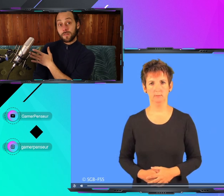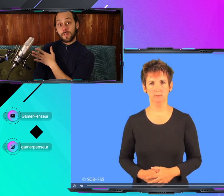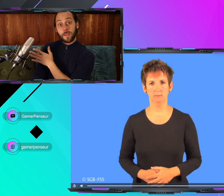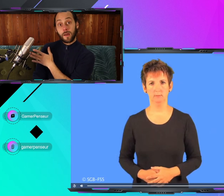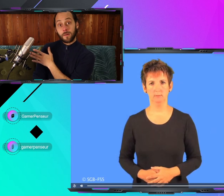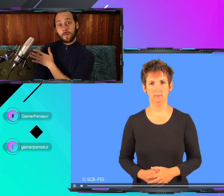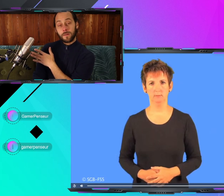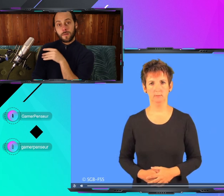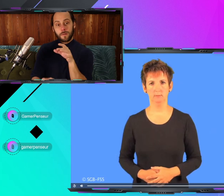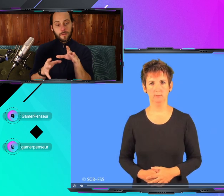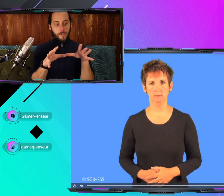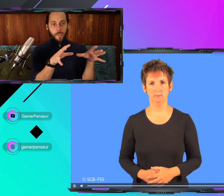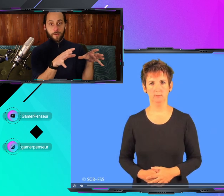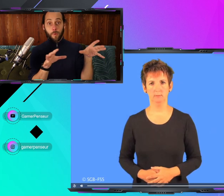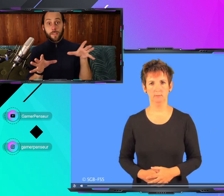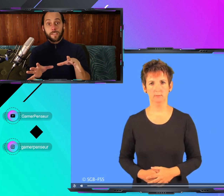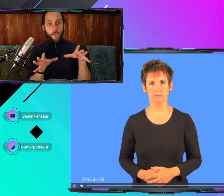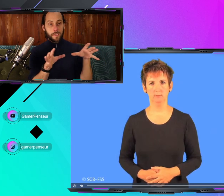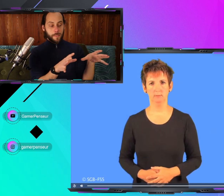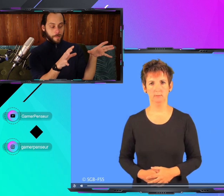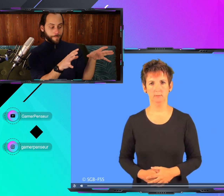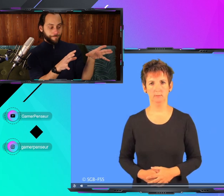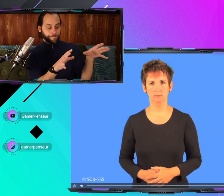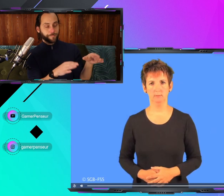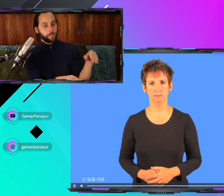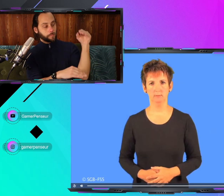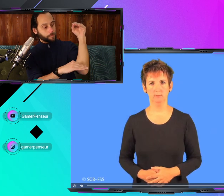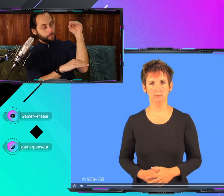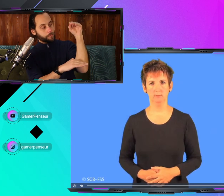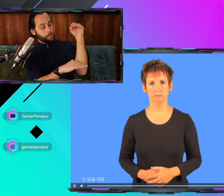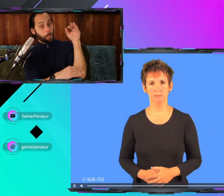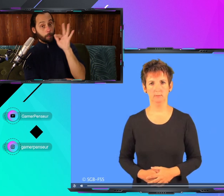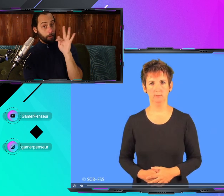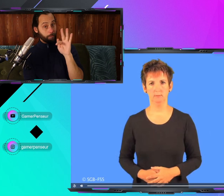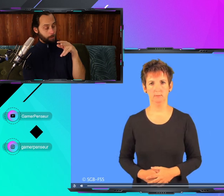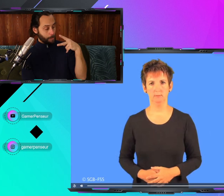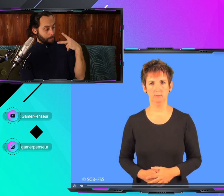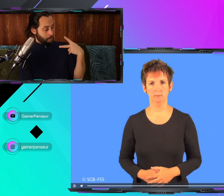d'une personne qui est là. Il y a vraiment un espace.